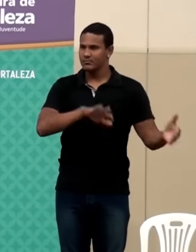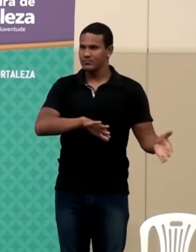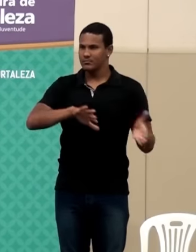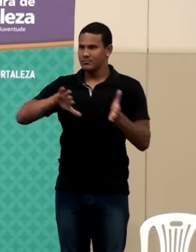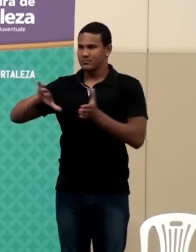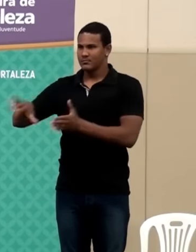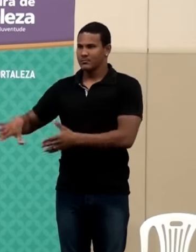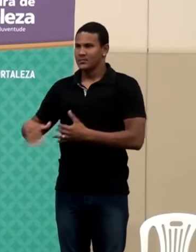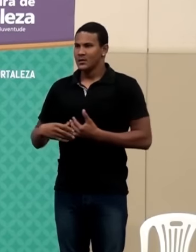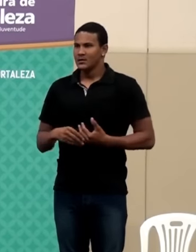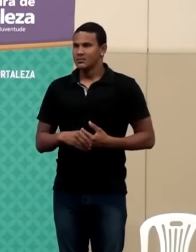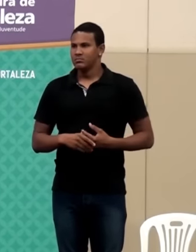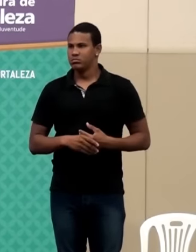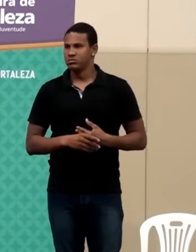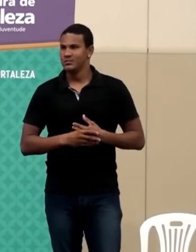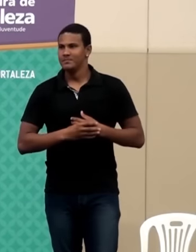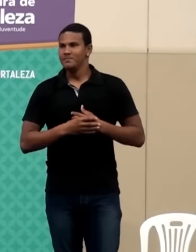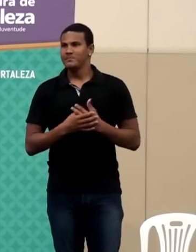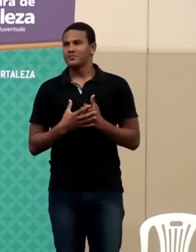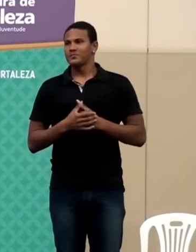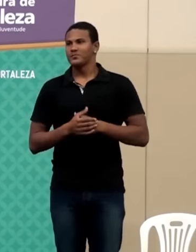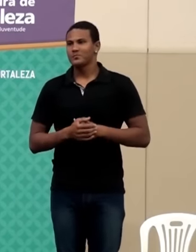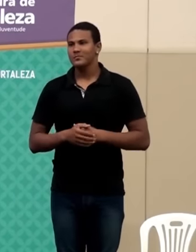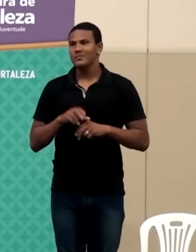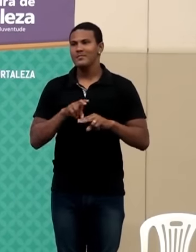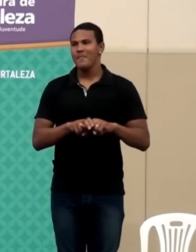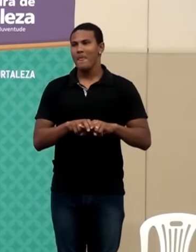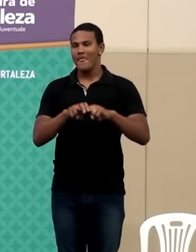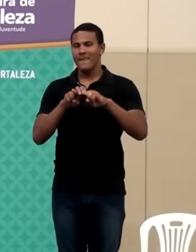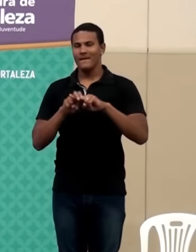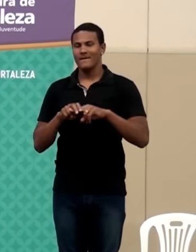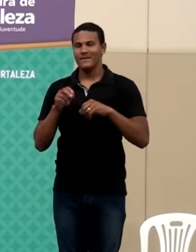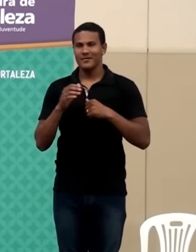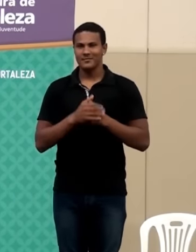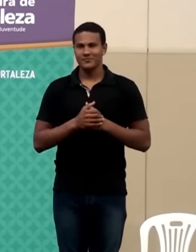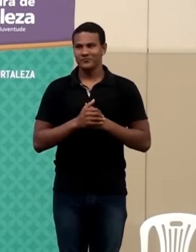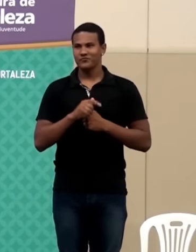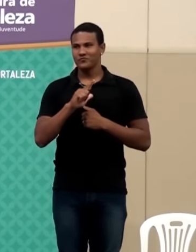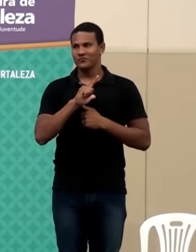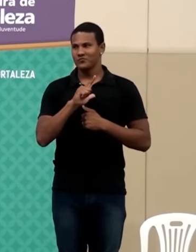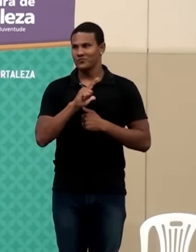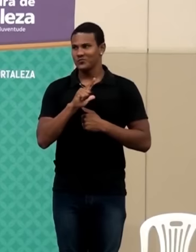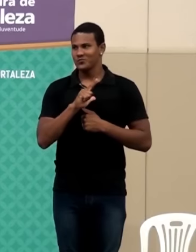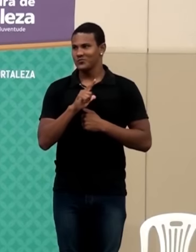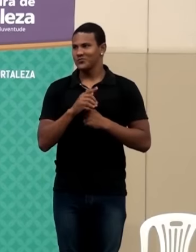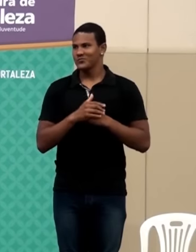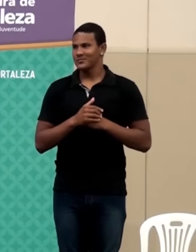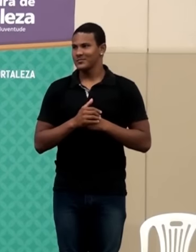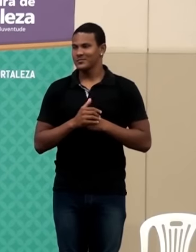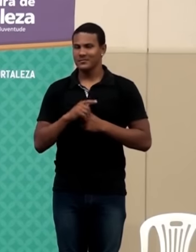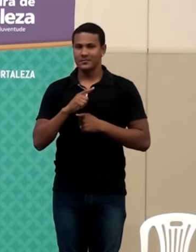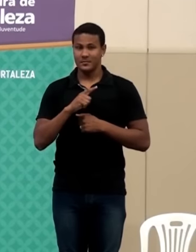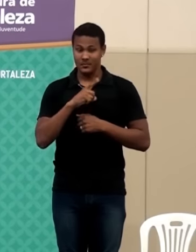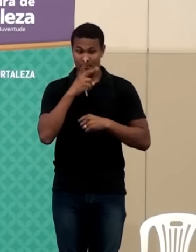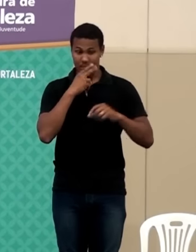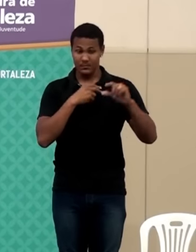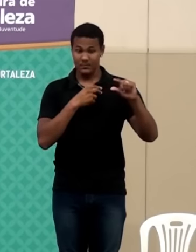aí. O fenômeno de, aí entre aspas, derretimento, decorre da, item